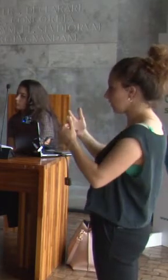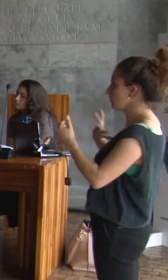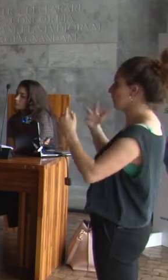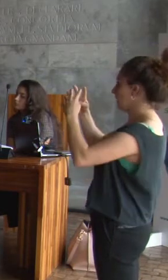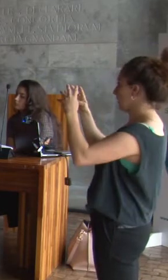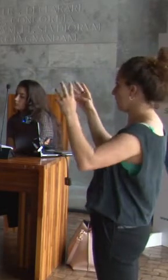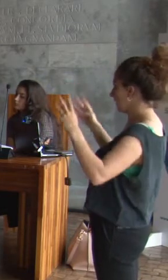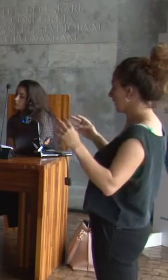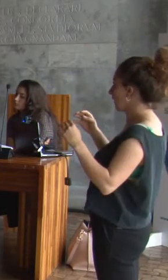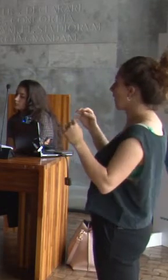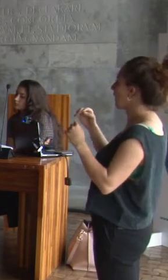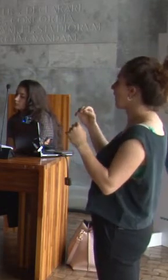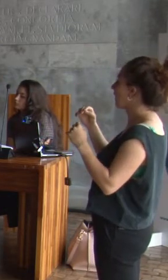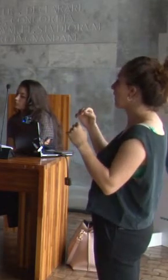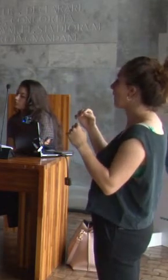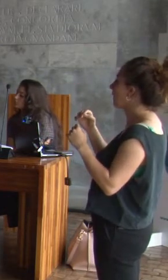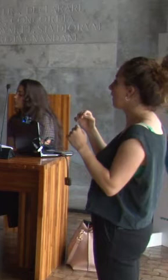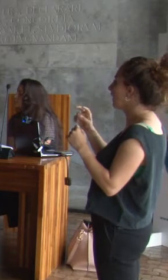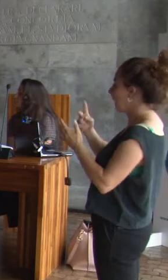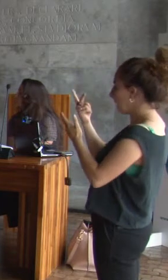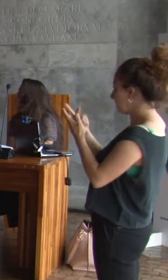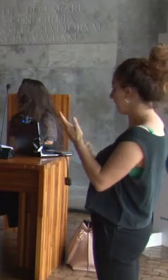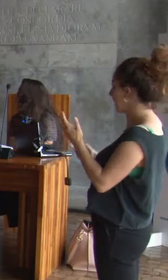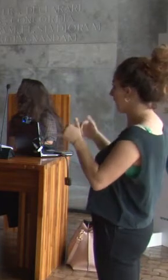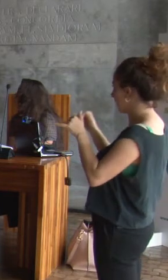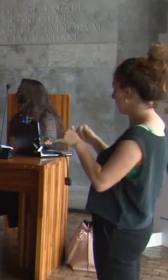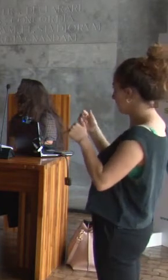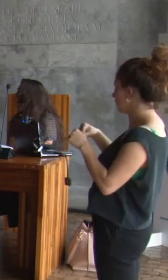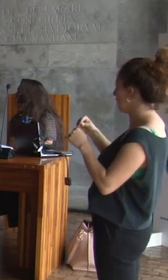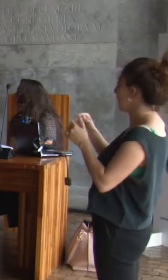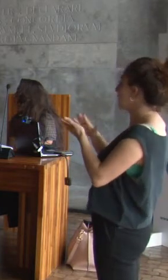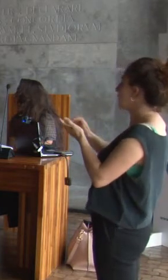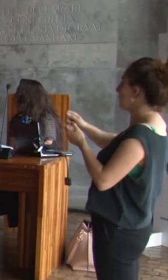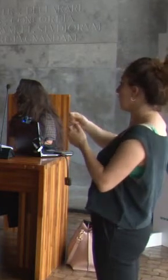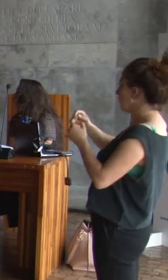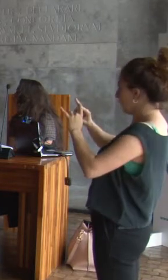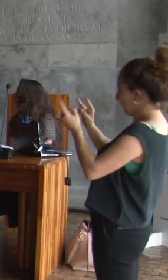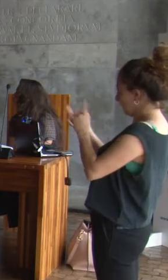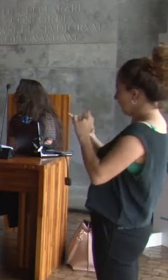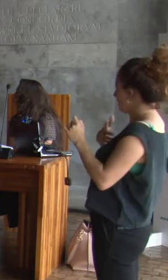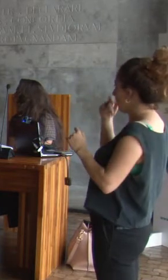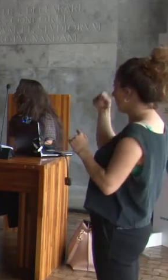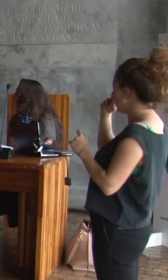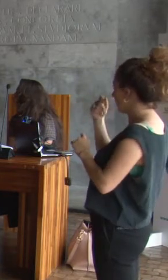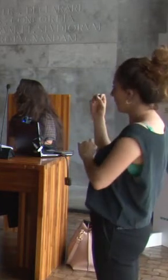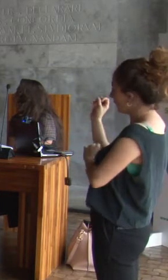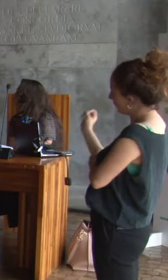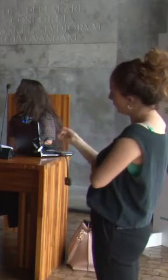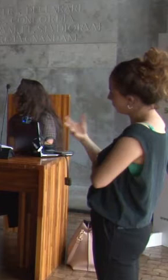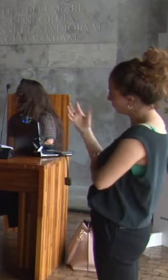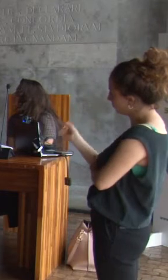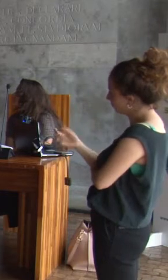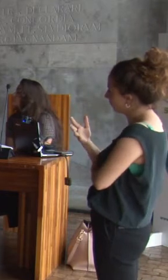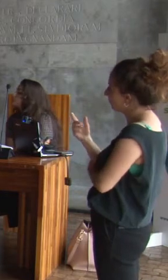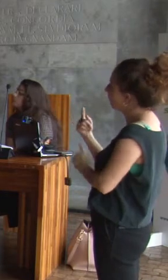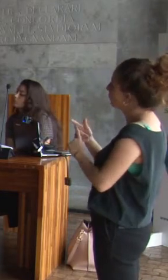alla Biennale di Venezia in San Pietro di Castello, dove appunto è esposto questo video e dove c'è